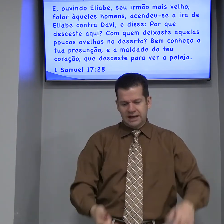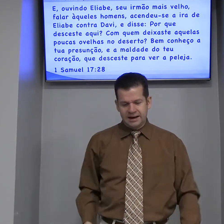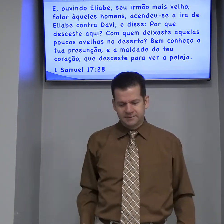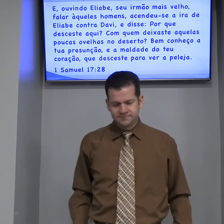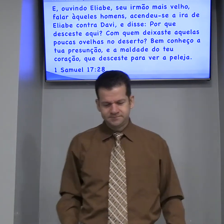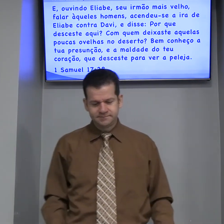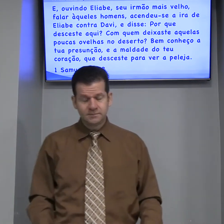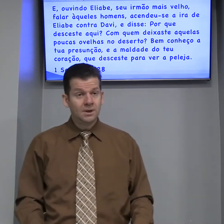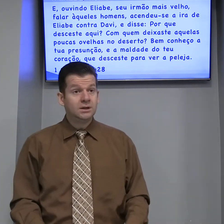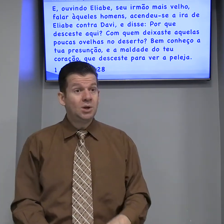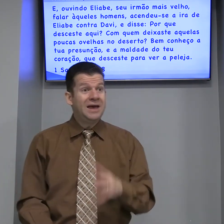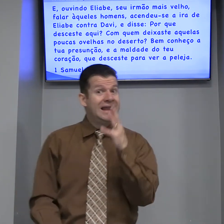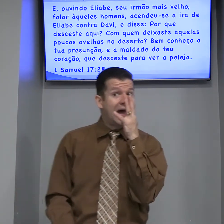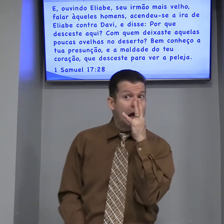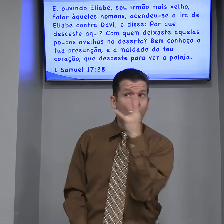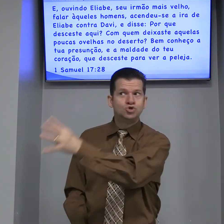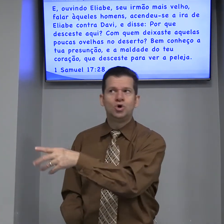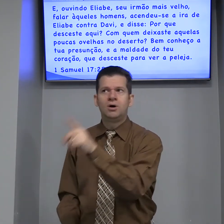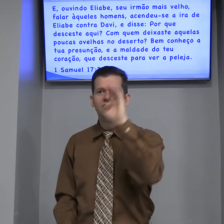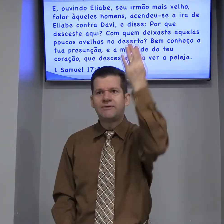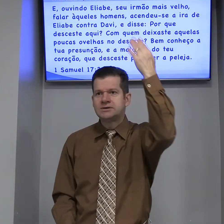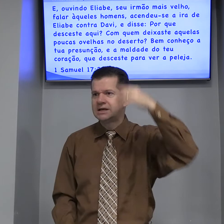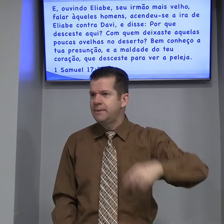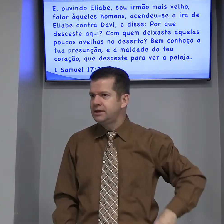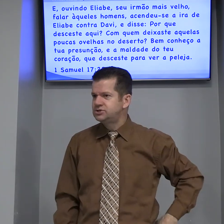lutar. Então ele acusou falsamente.